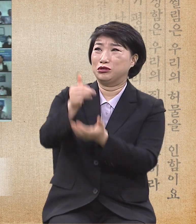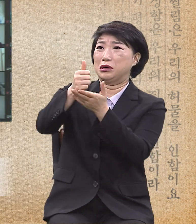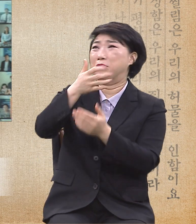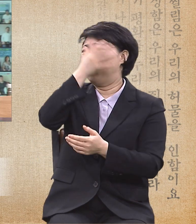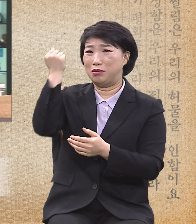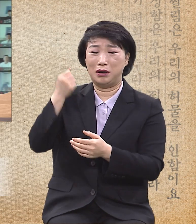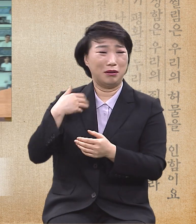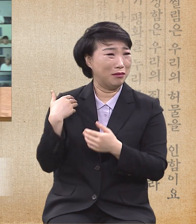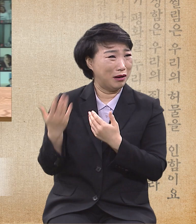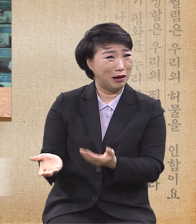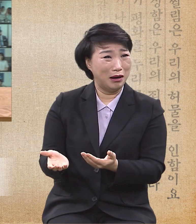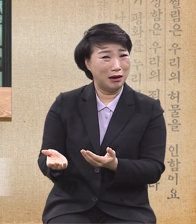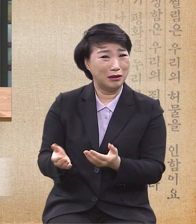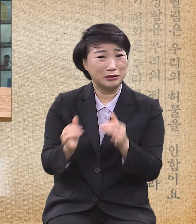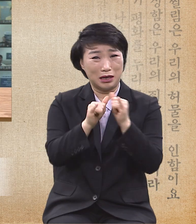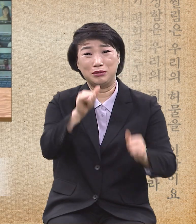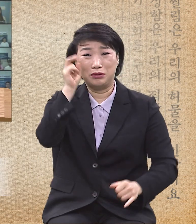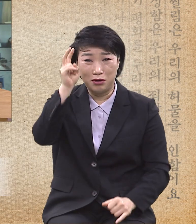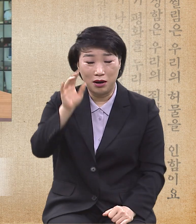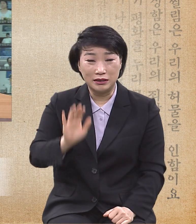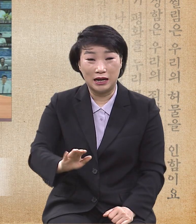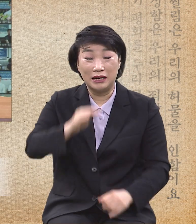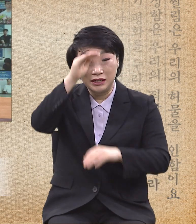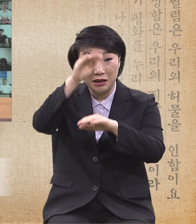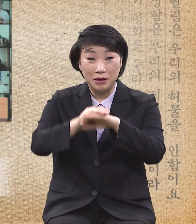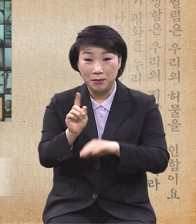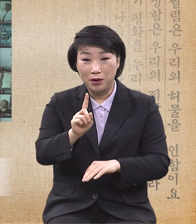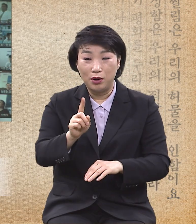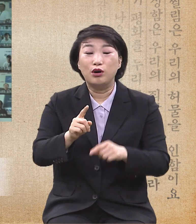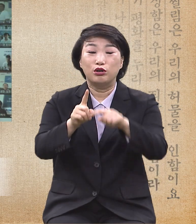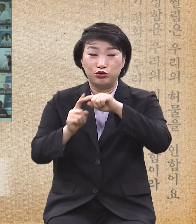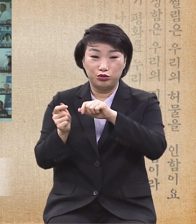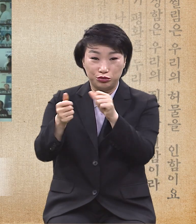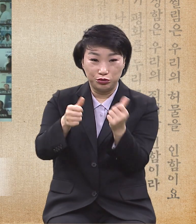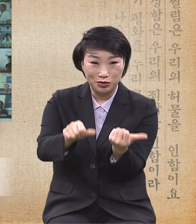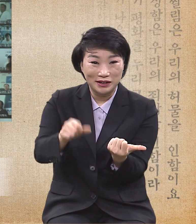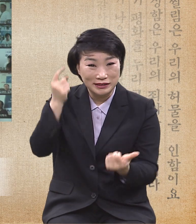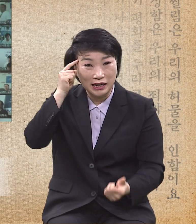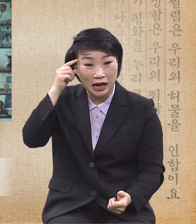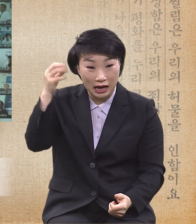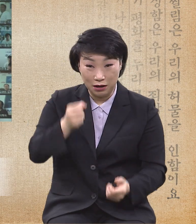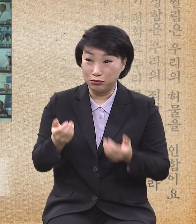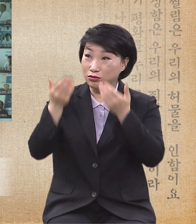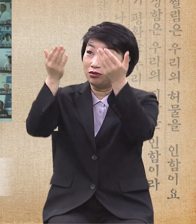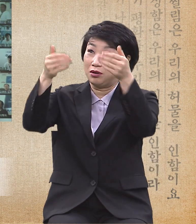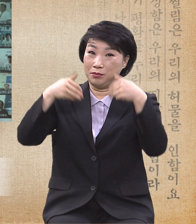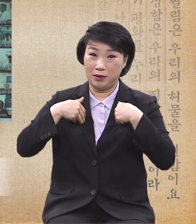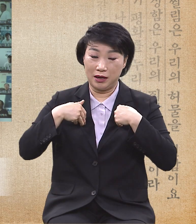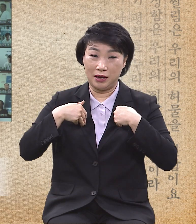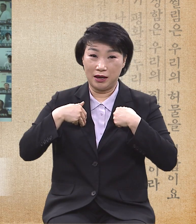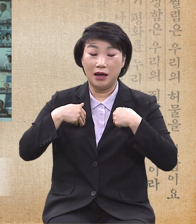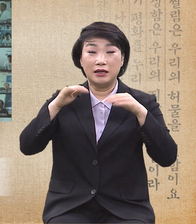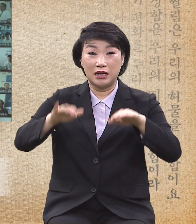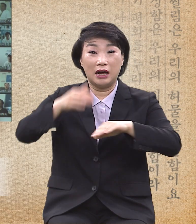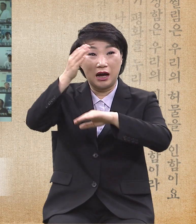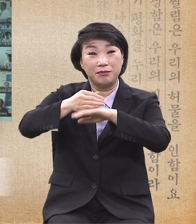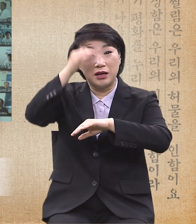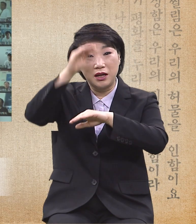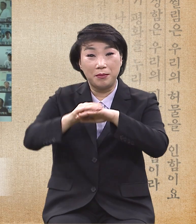말이에요. 그래서 예배는 순교정신으로 드리는 거예요. 감사